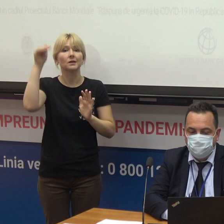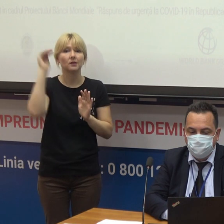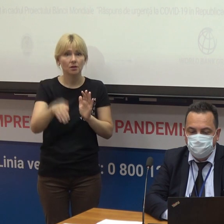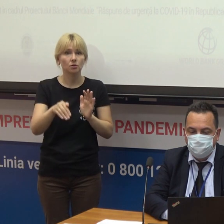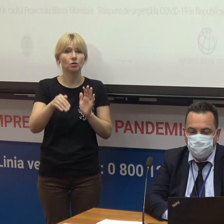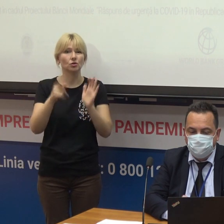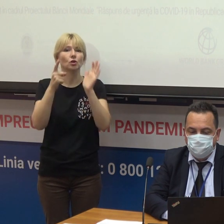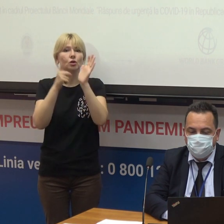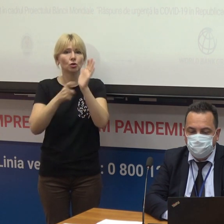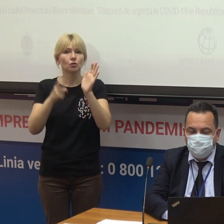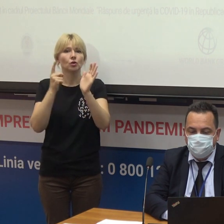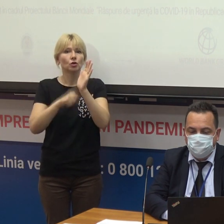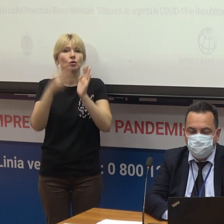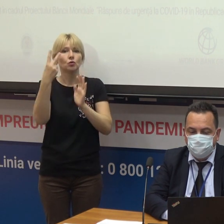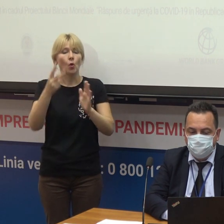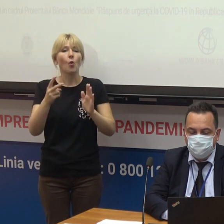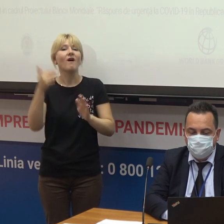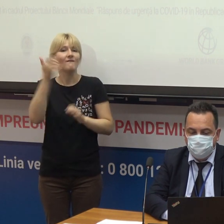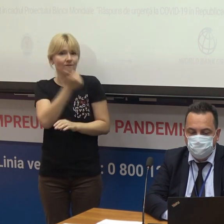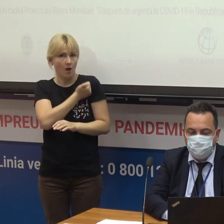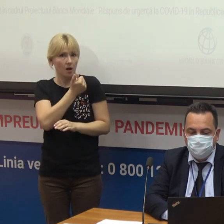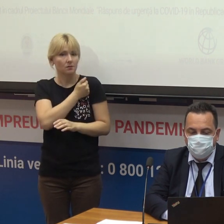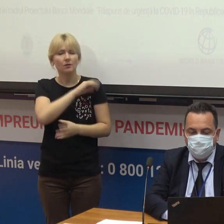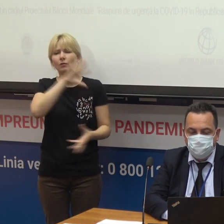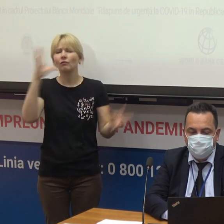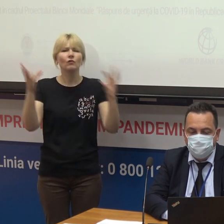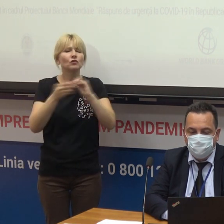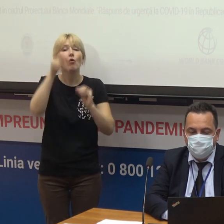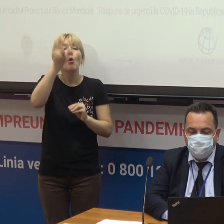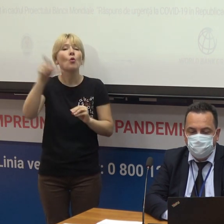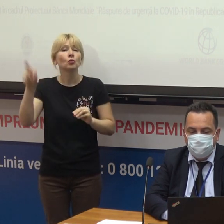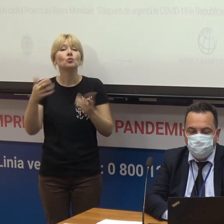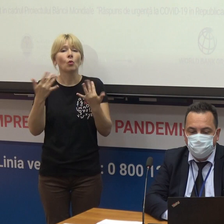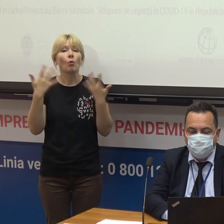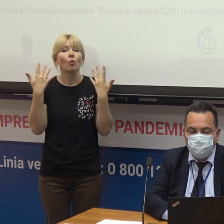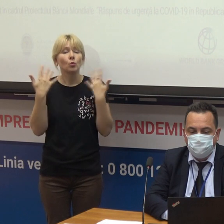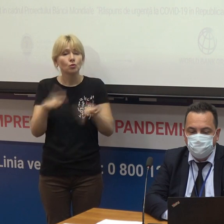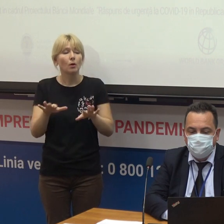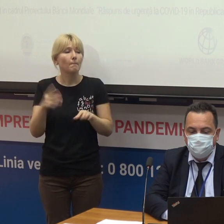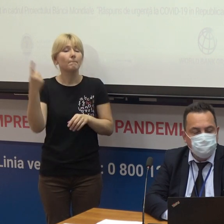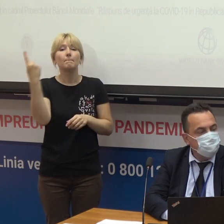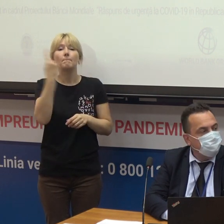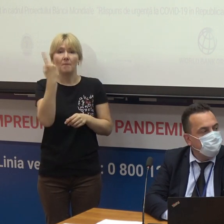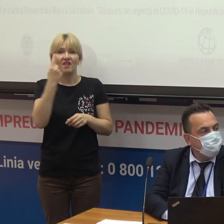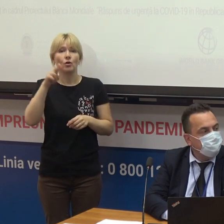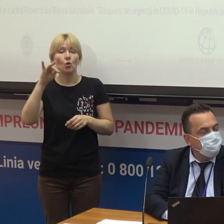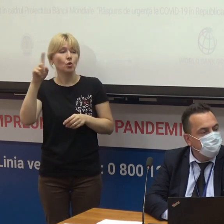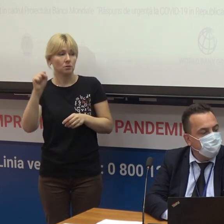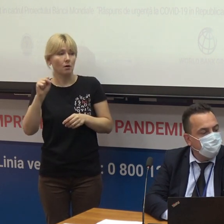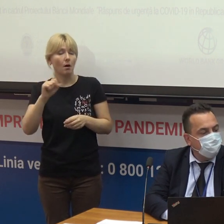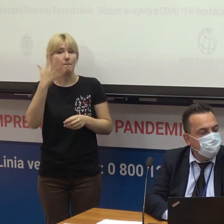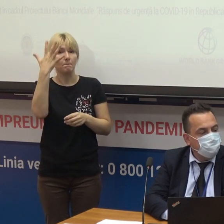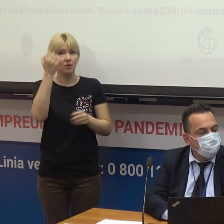894.622 de doze de vaccin. Total, persoane vaccinate cu doza întâi